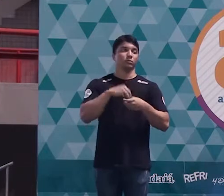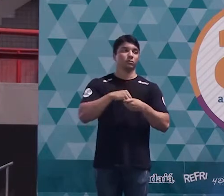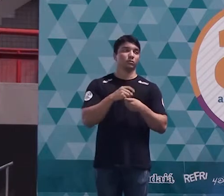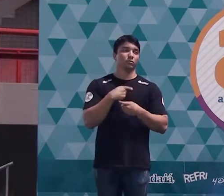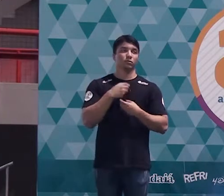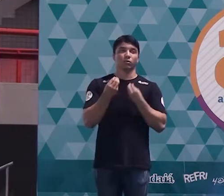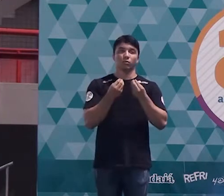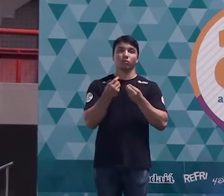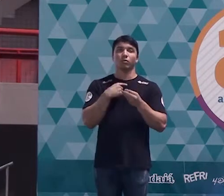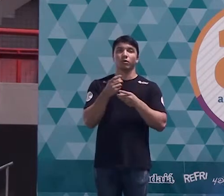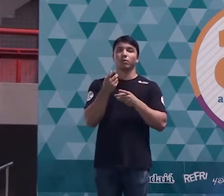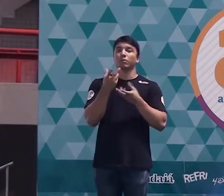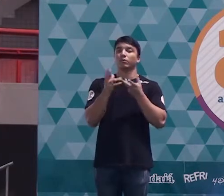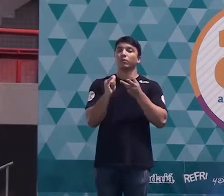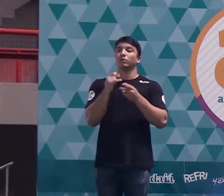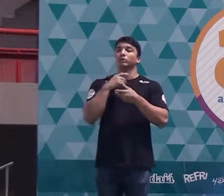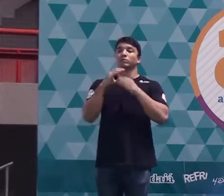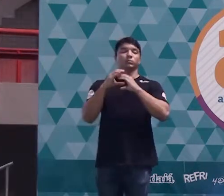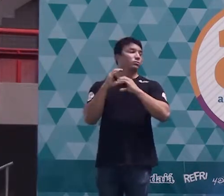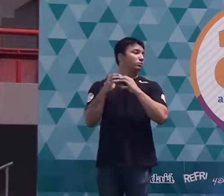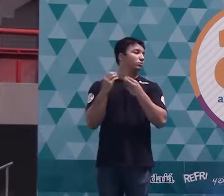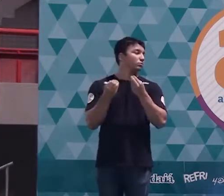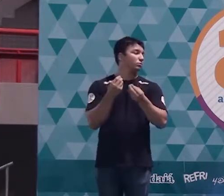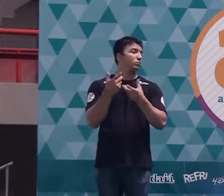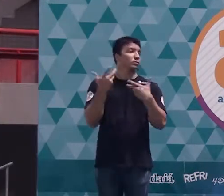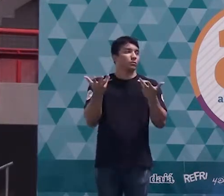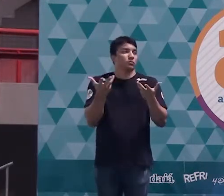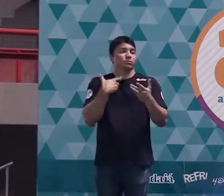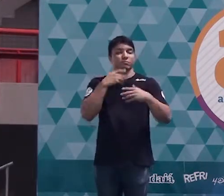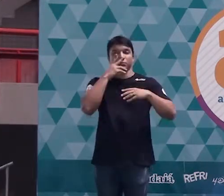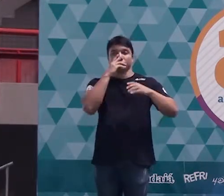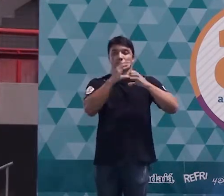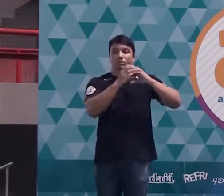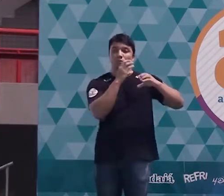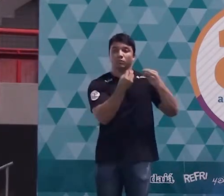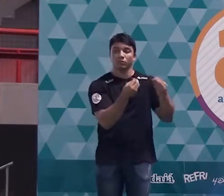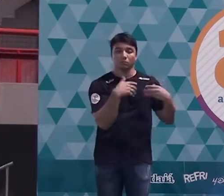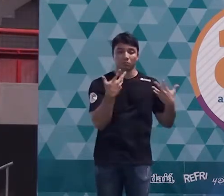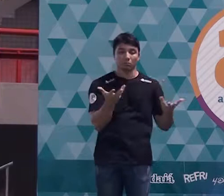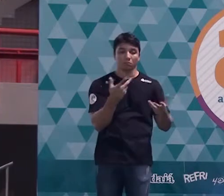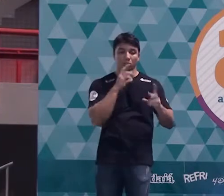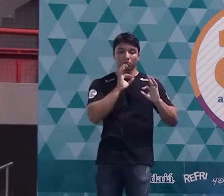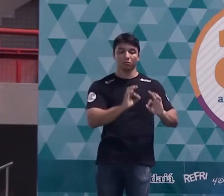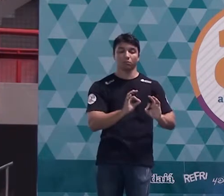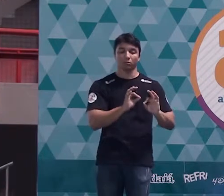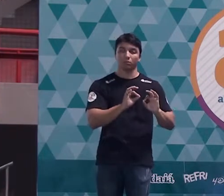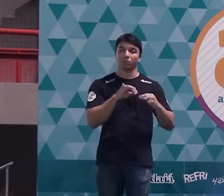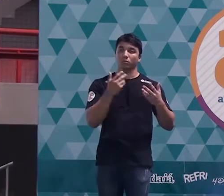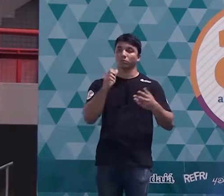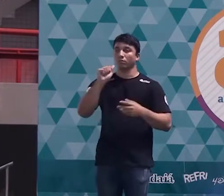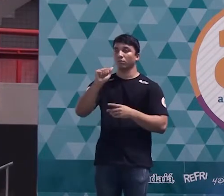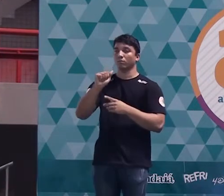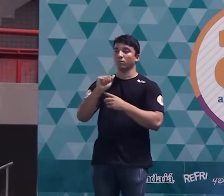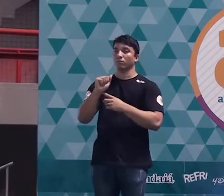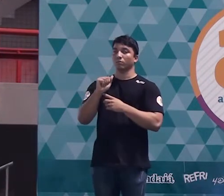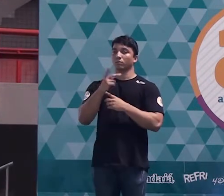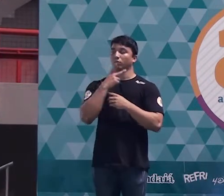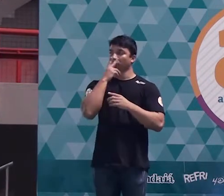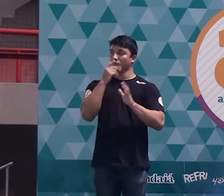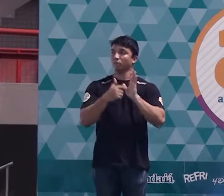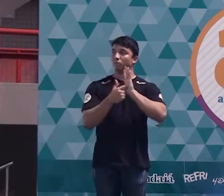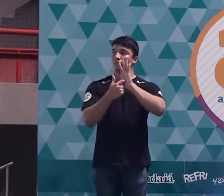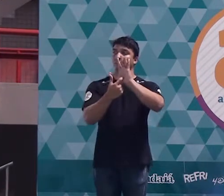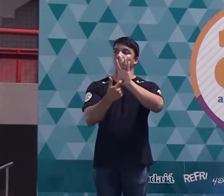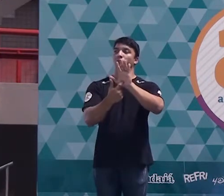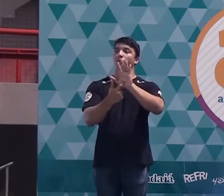que vocês acham que esse médico deveria conversar com o paciente? Qual seria a opção? Opção A. Você apresenta uma